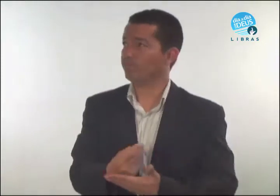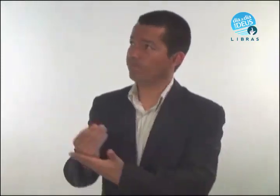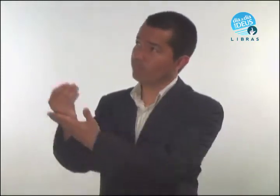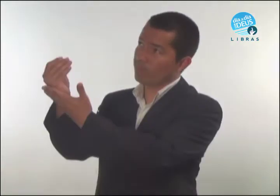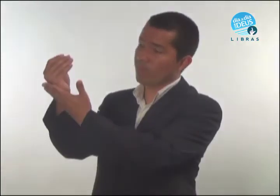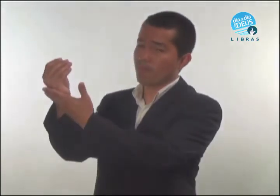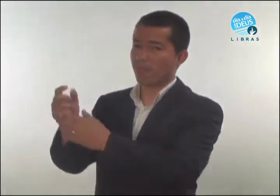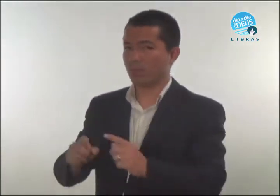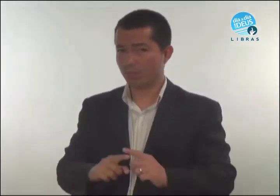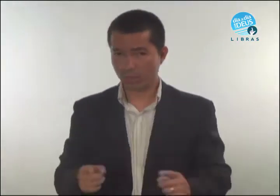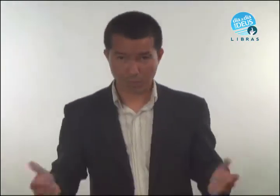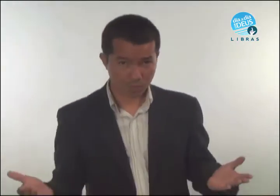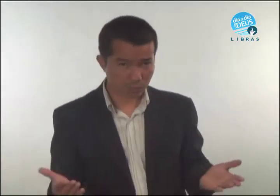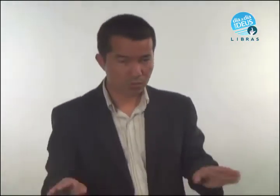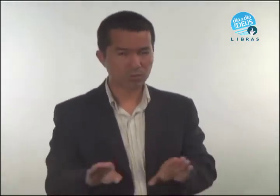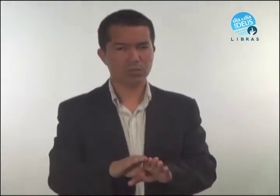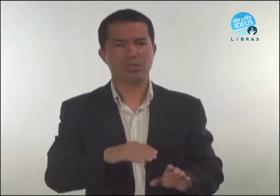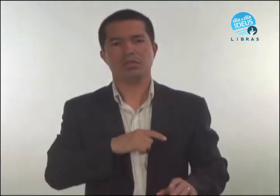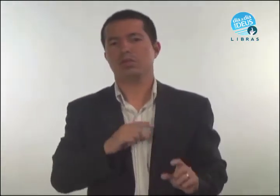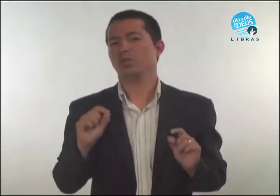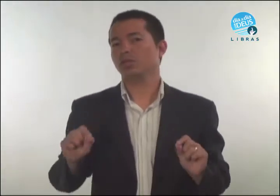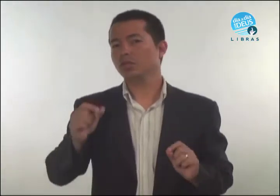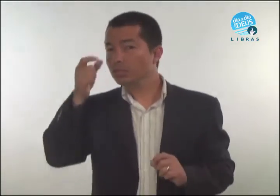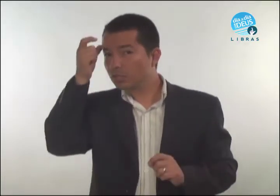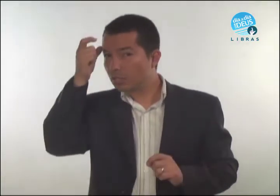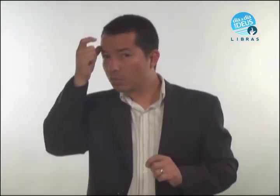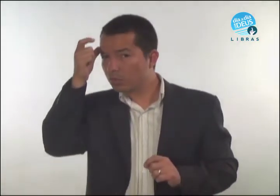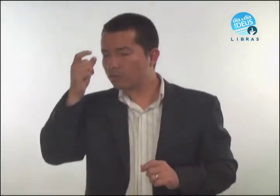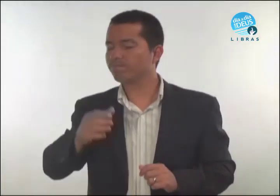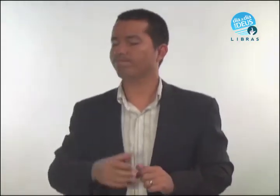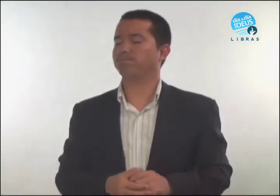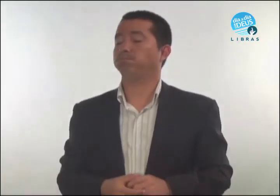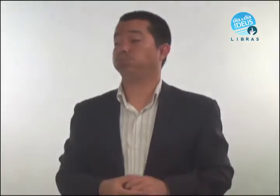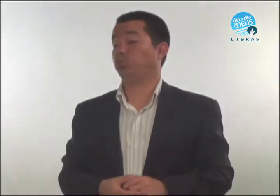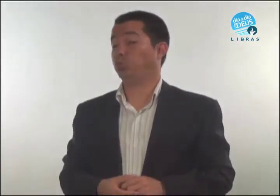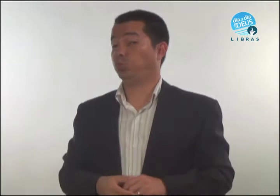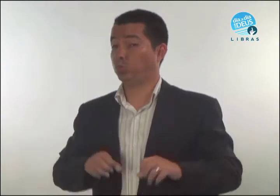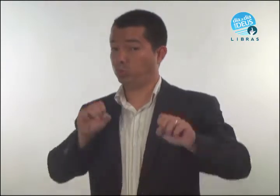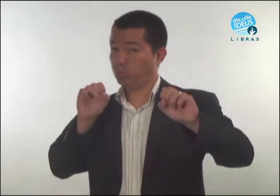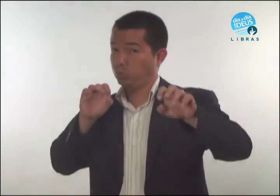E a grande tentação do diabo é ensinar para a gente uma vida religiosa hipócrita.